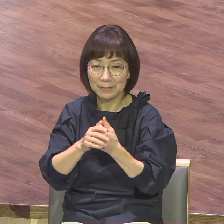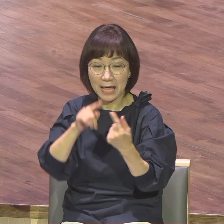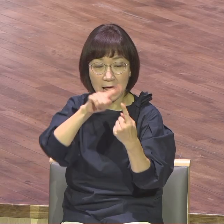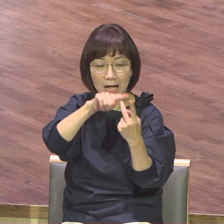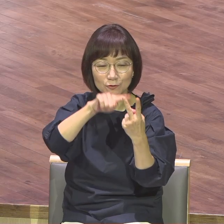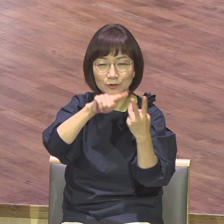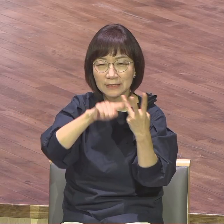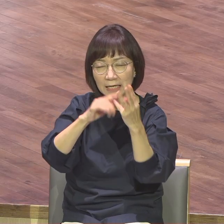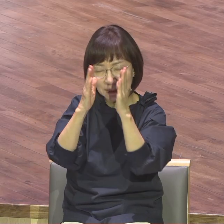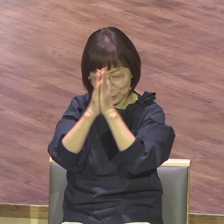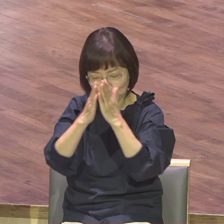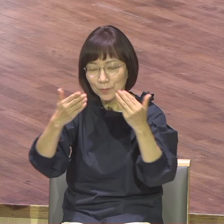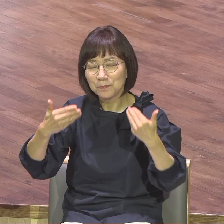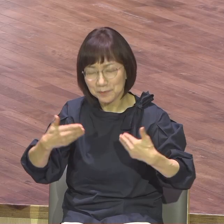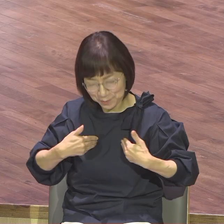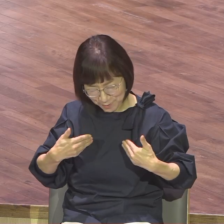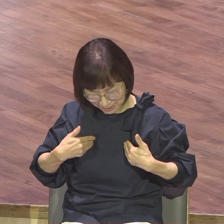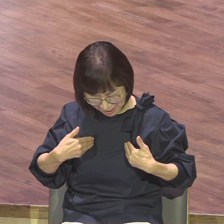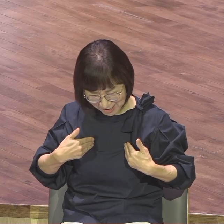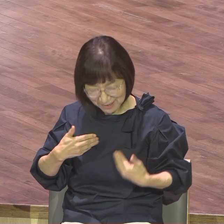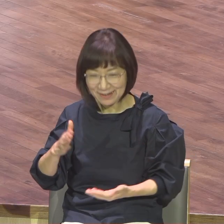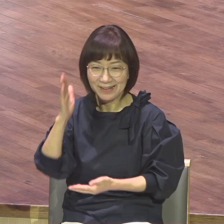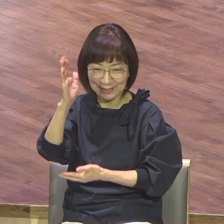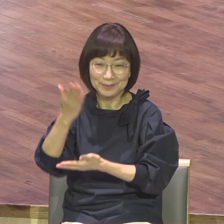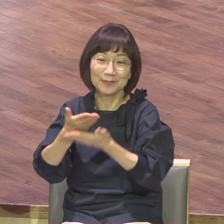한다고 말씀하고 있어요.